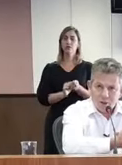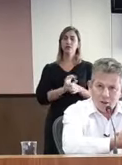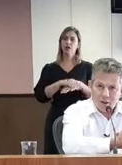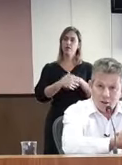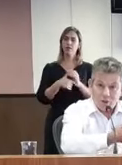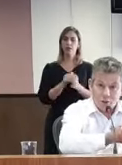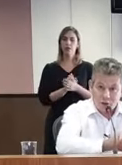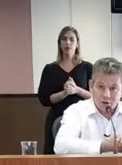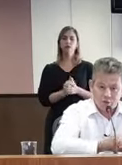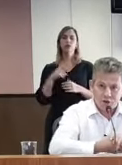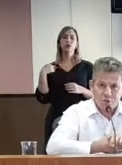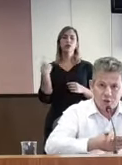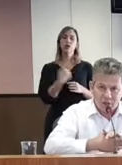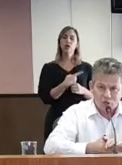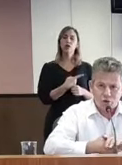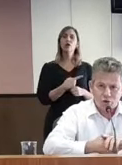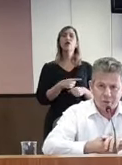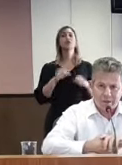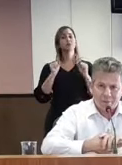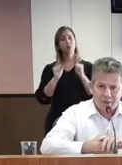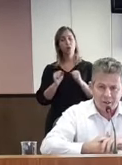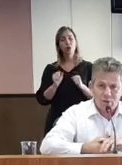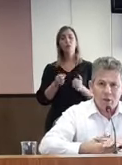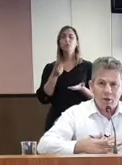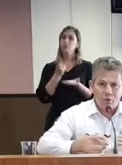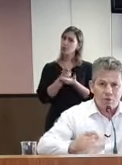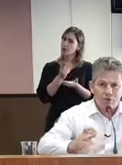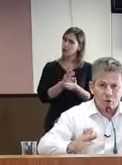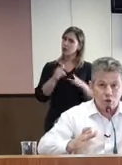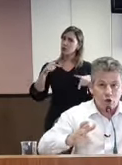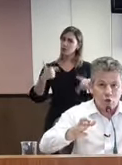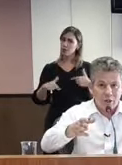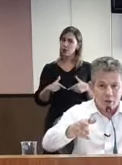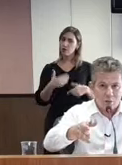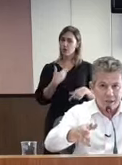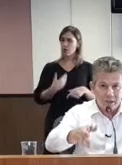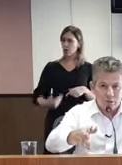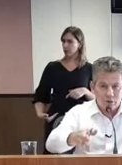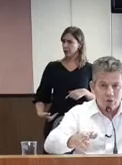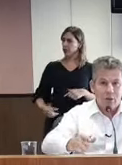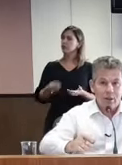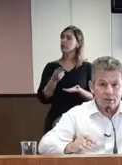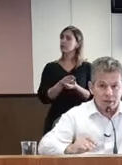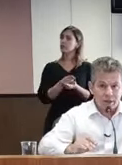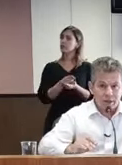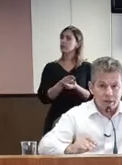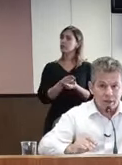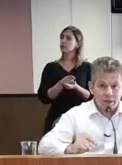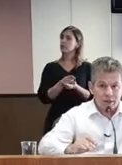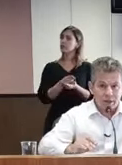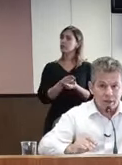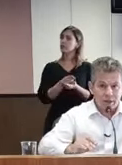mãos. Então nós, Jorge, podemos continuar trabalhando, o governo continua recomendando isso.